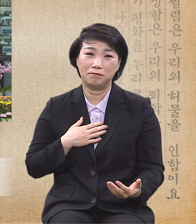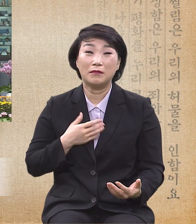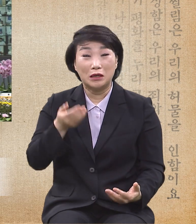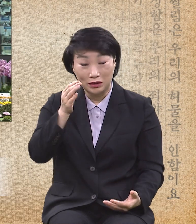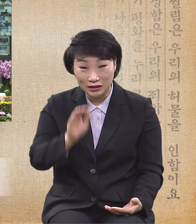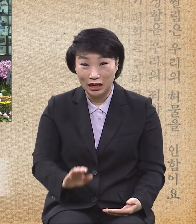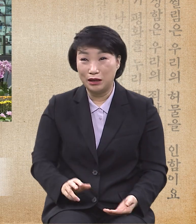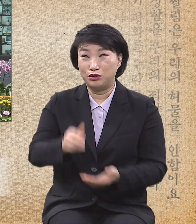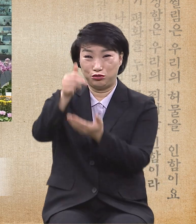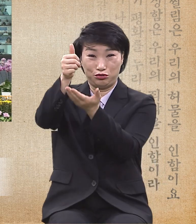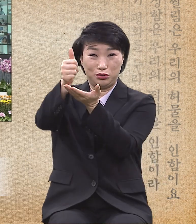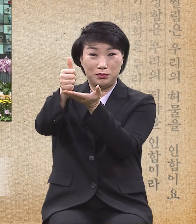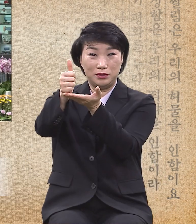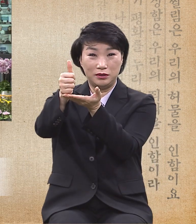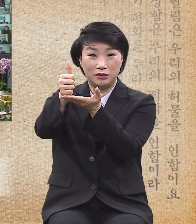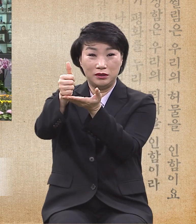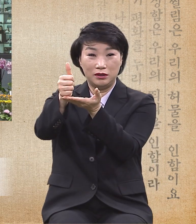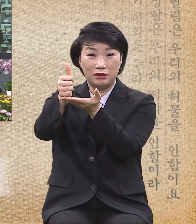그런데 주님은